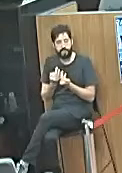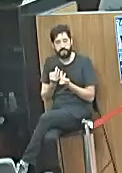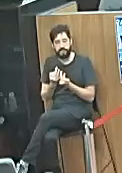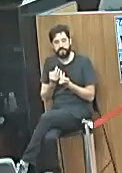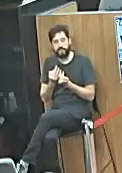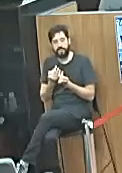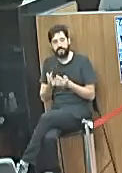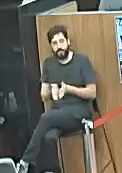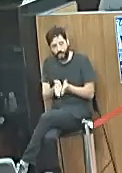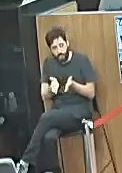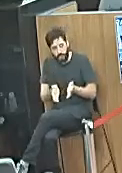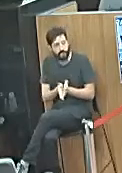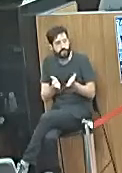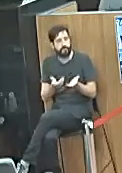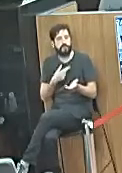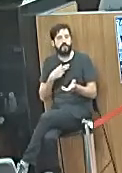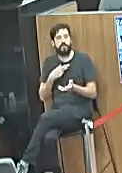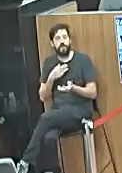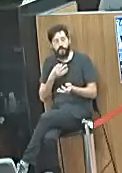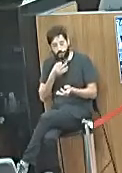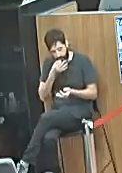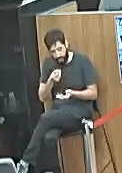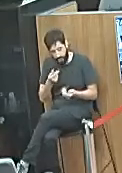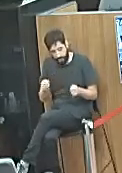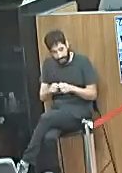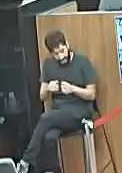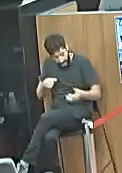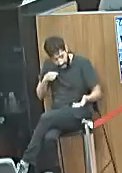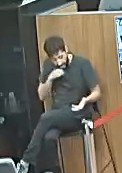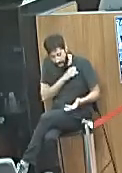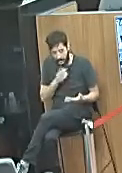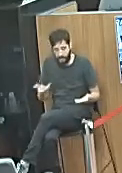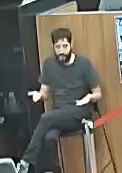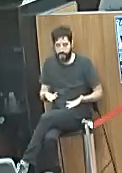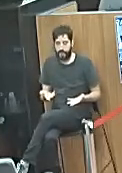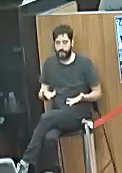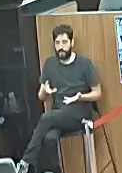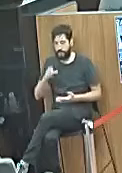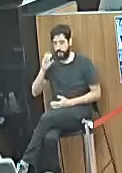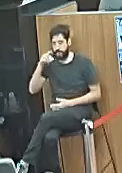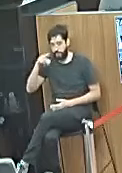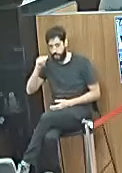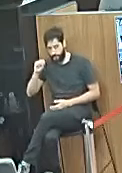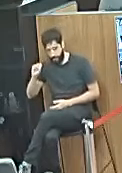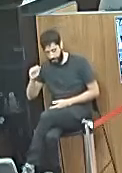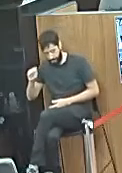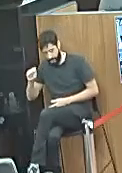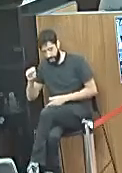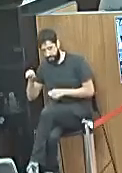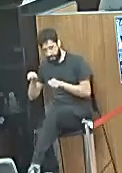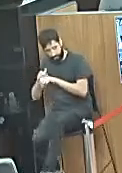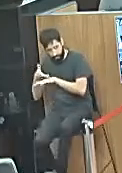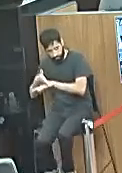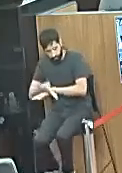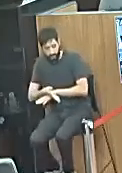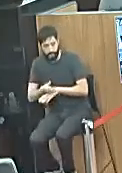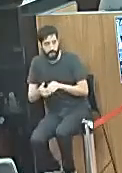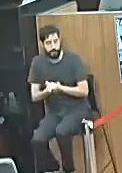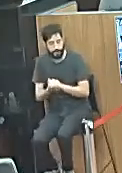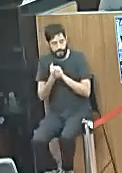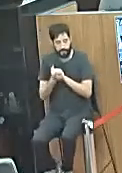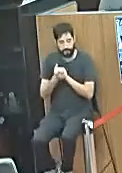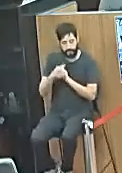famílias carentes e sugerimos que seja agora uma polícia de estado via copasa eu conheço o projeto parabéns ao na tanzânia